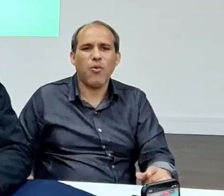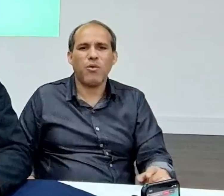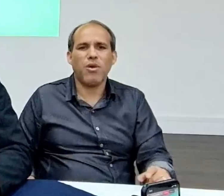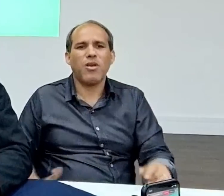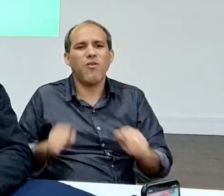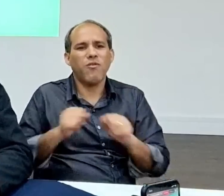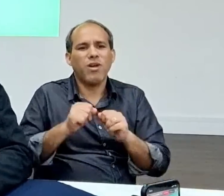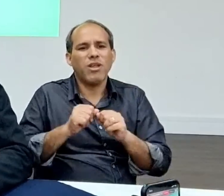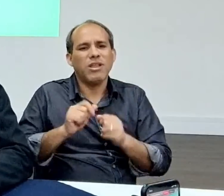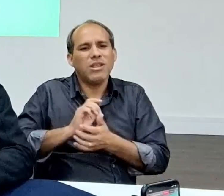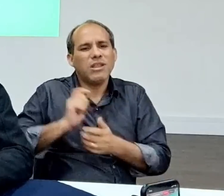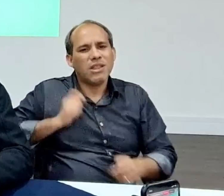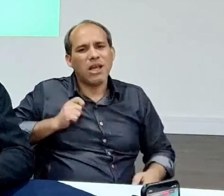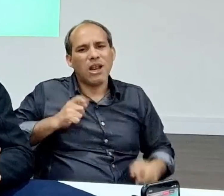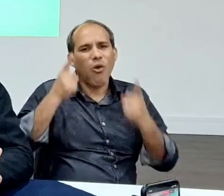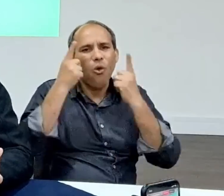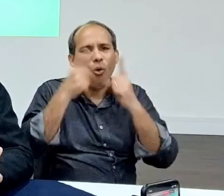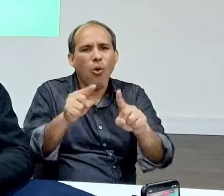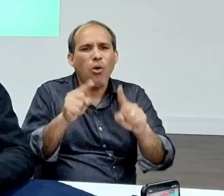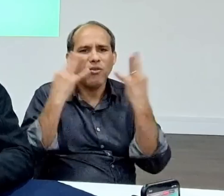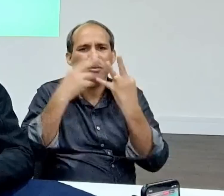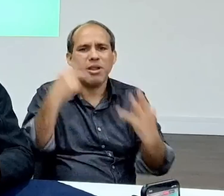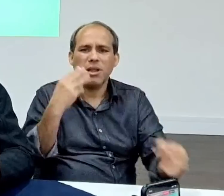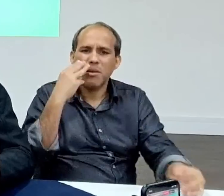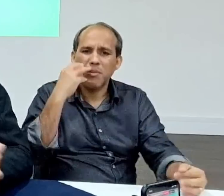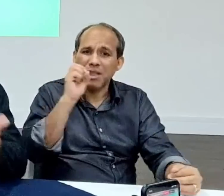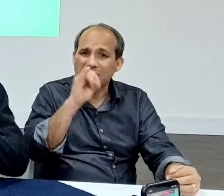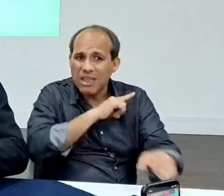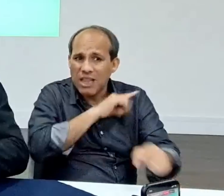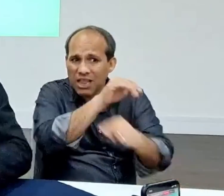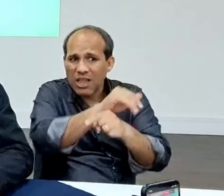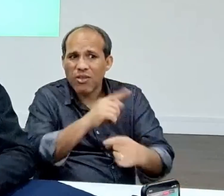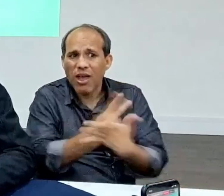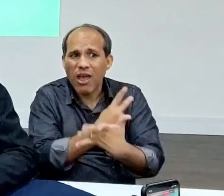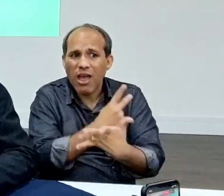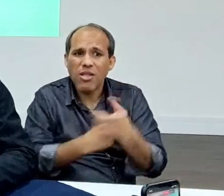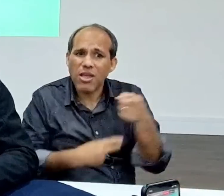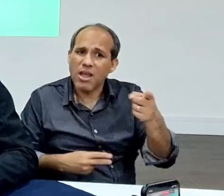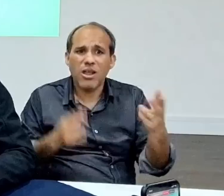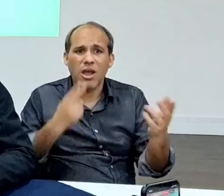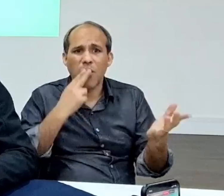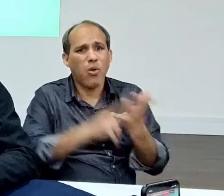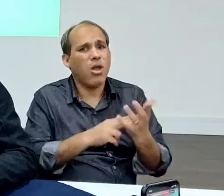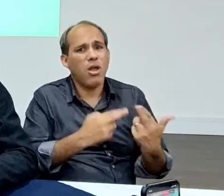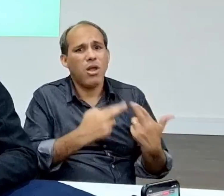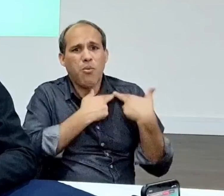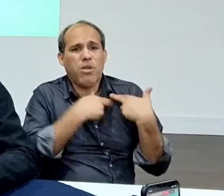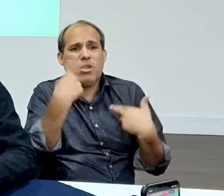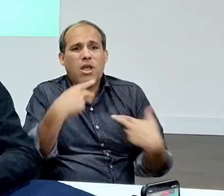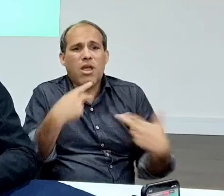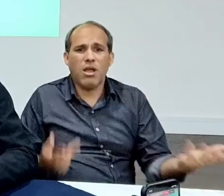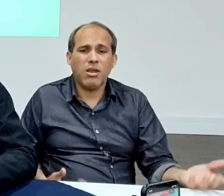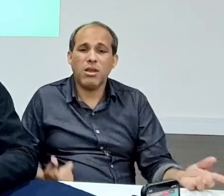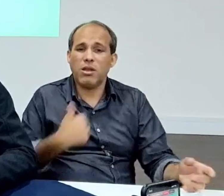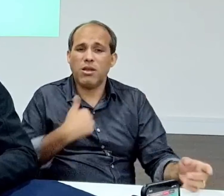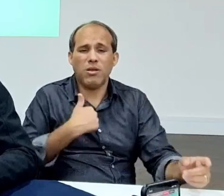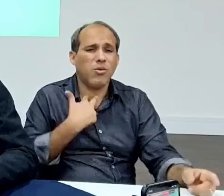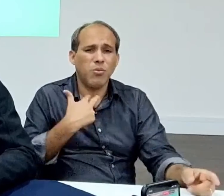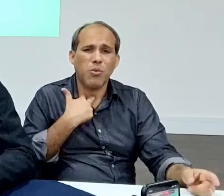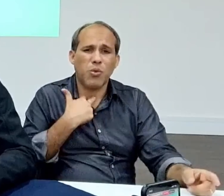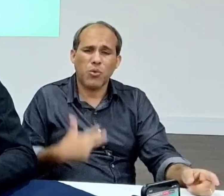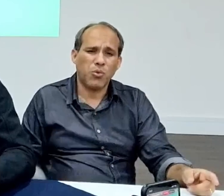família do Milton. Se tiver algo de errado na vida do Milton, ele é responsável pelos seus atos. Mas eu não